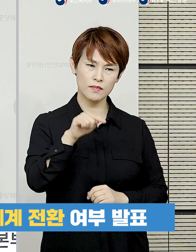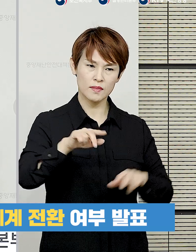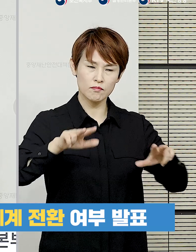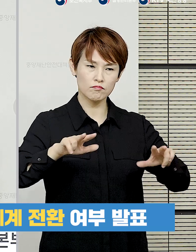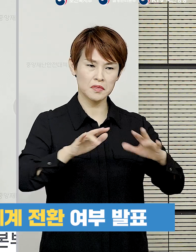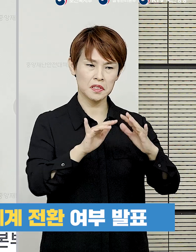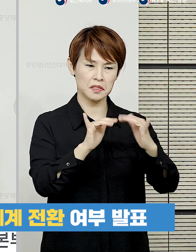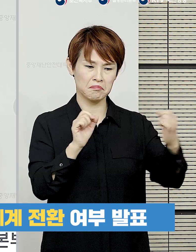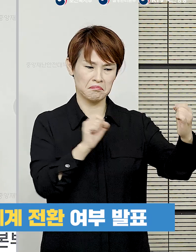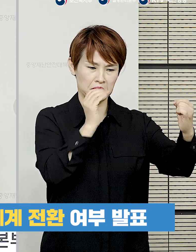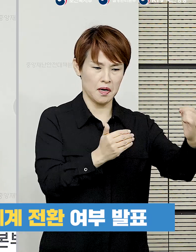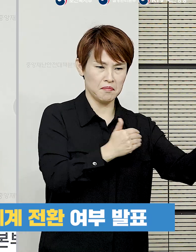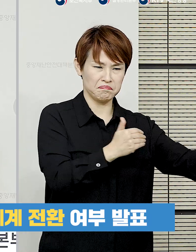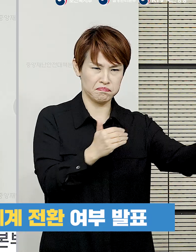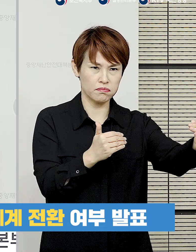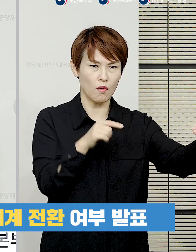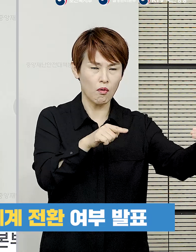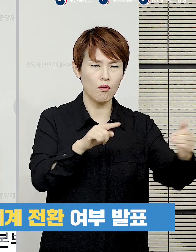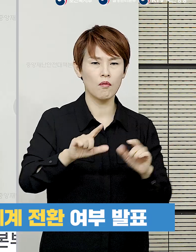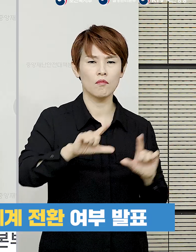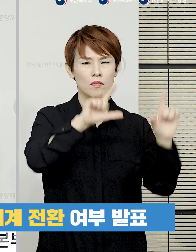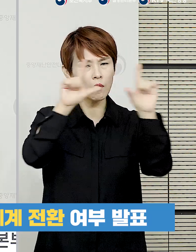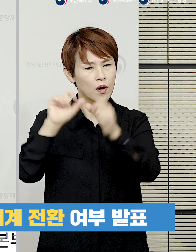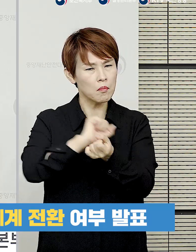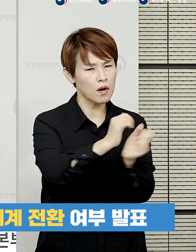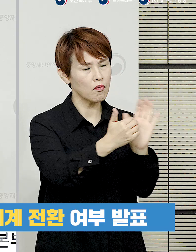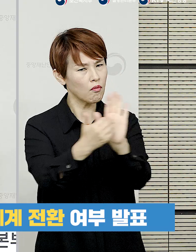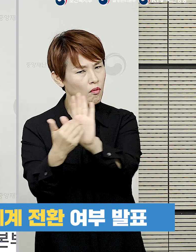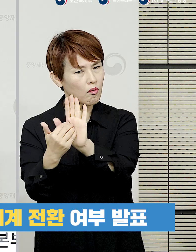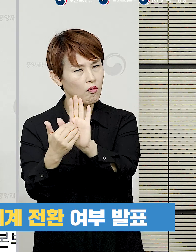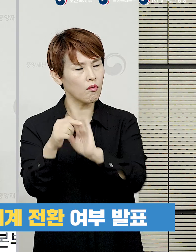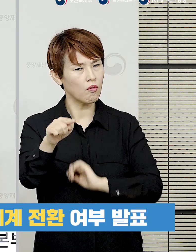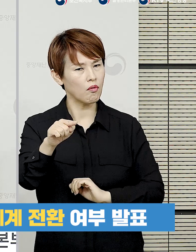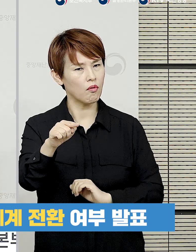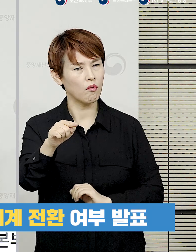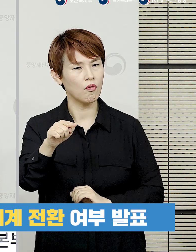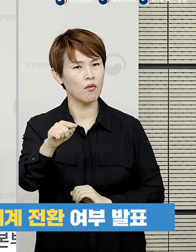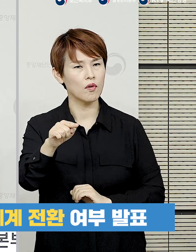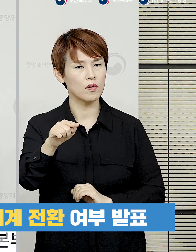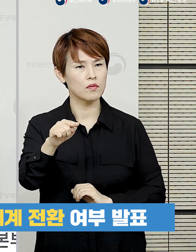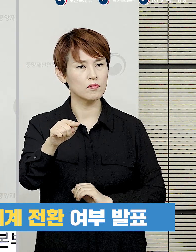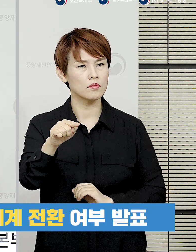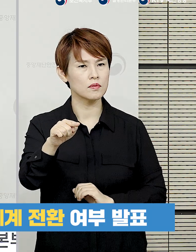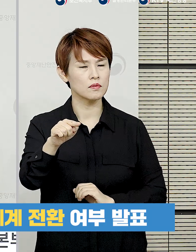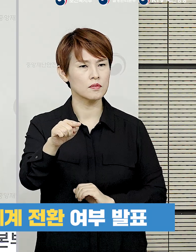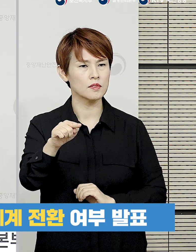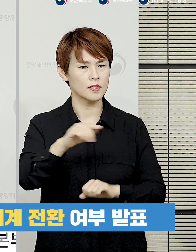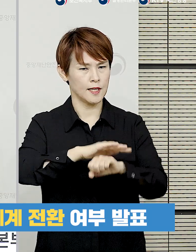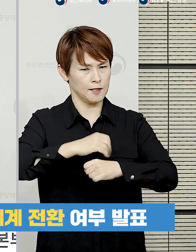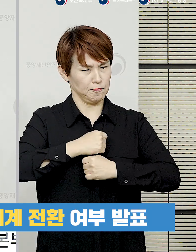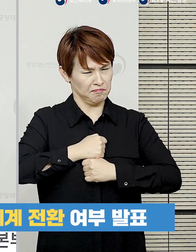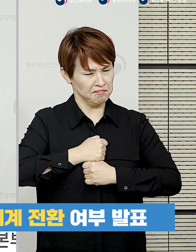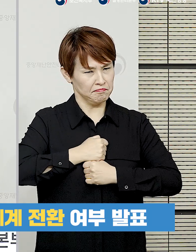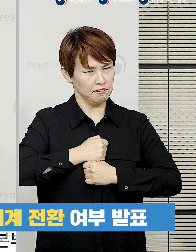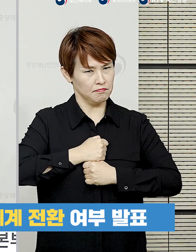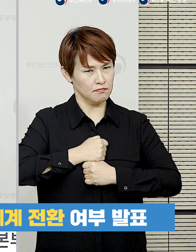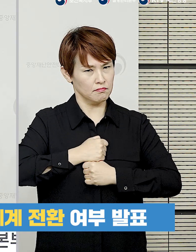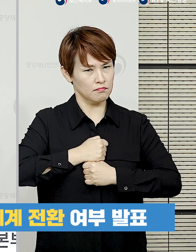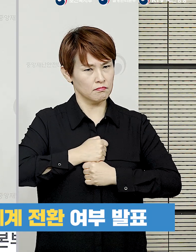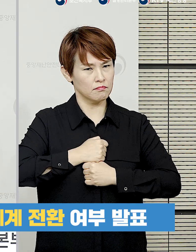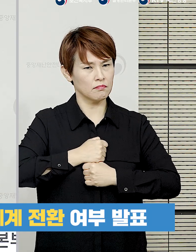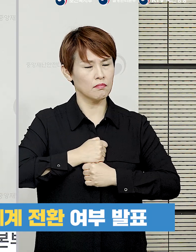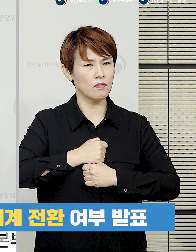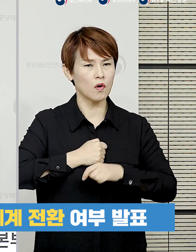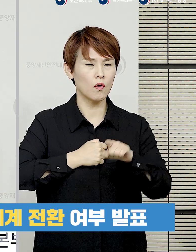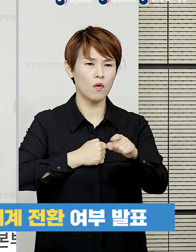체계 여러 가지 경제 활동과 일상 생활들이 다시 복원되면서 그 개별 주체들이 수칙을 지키는 정도로